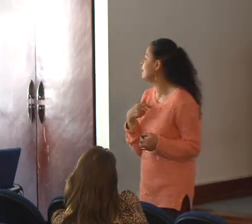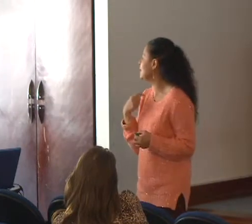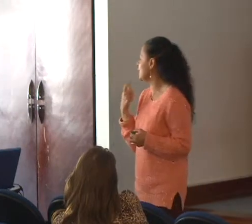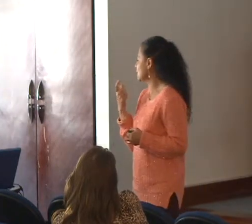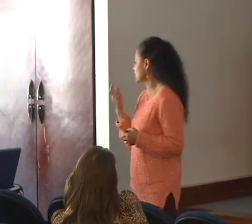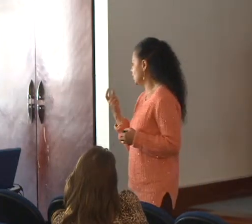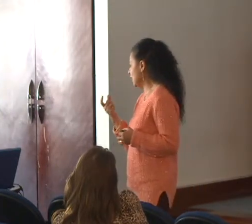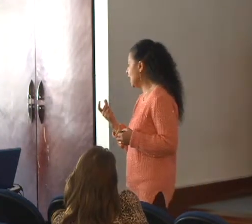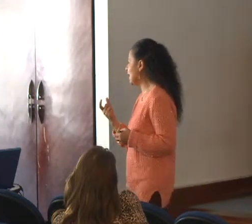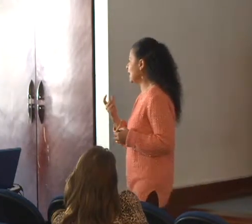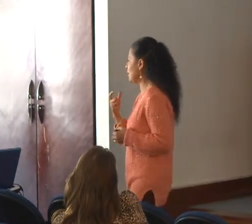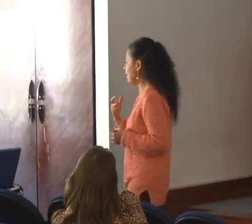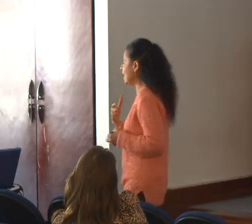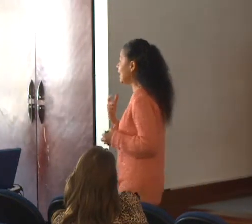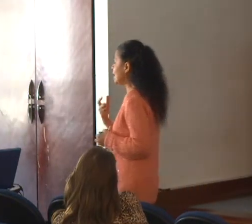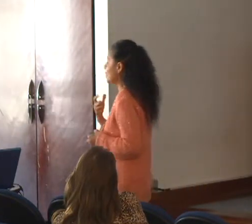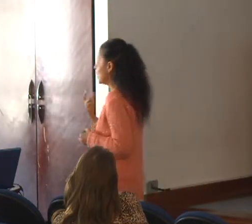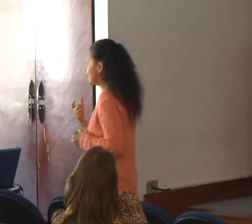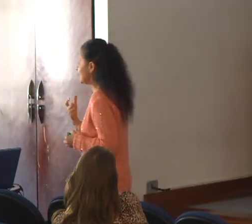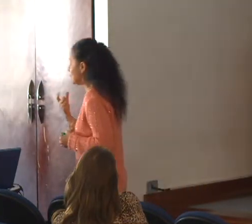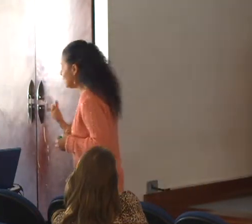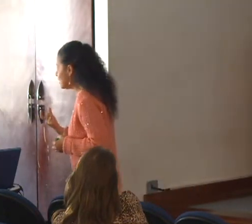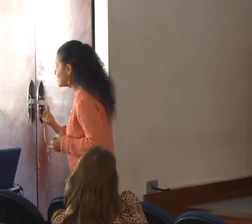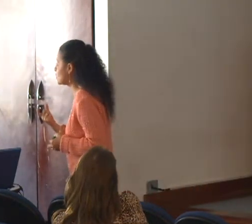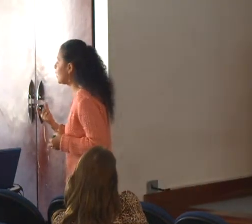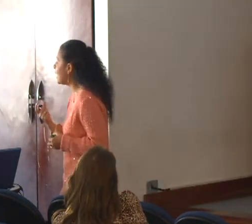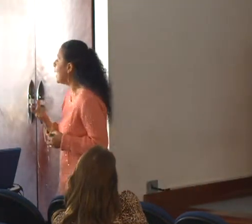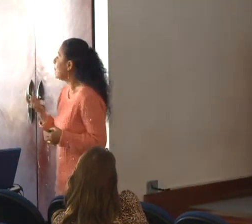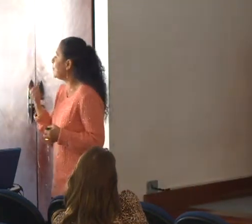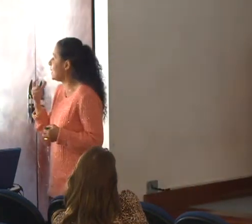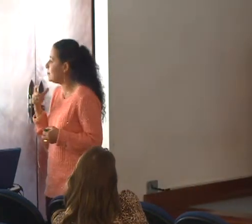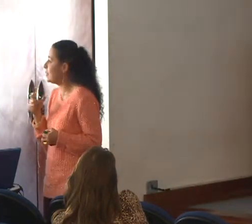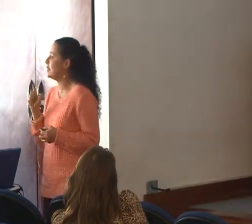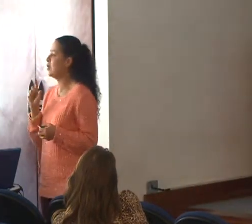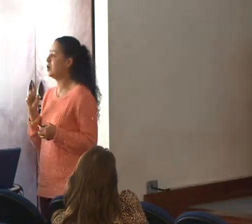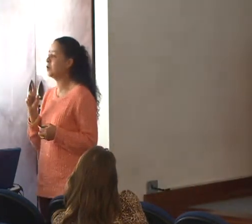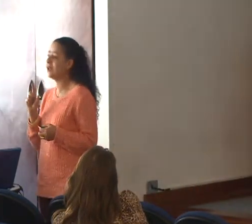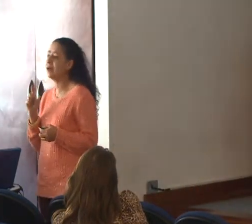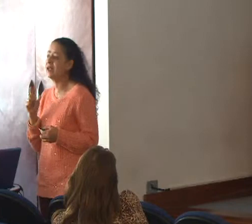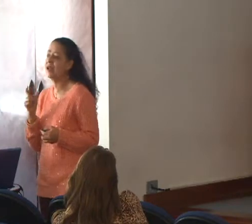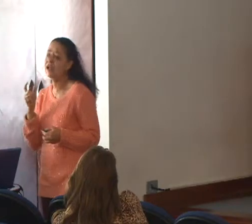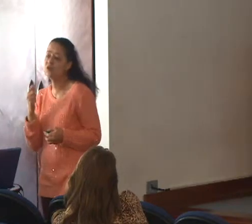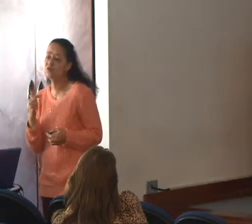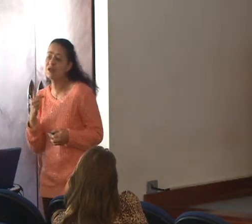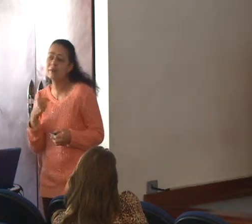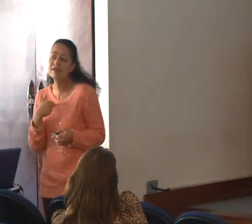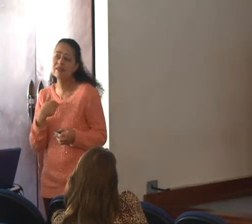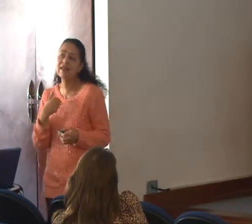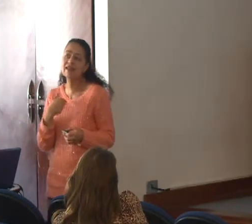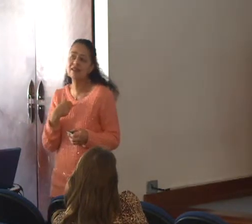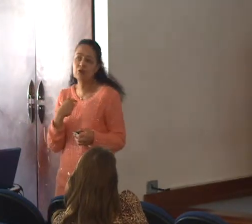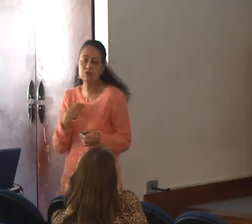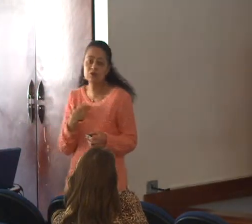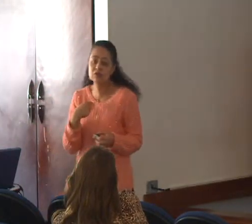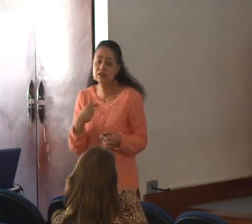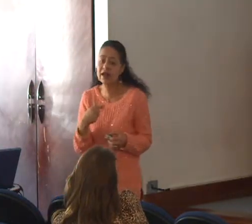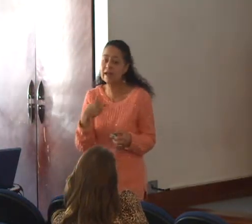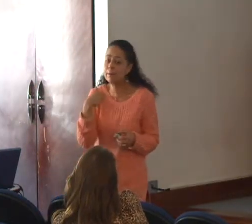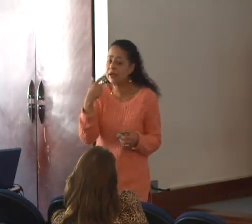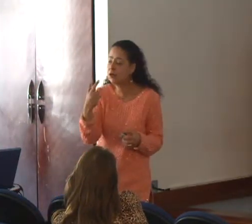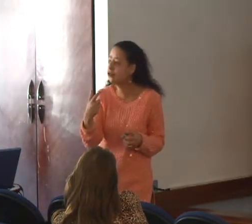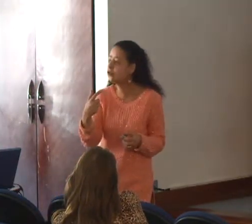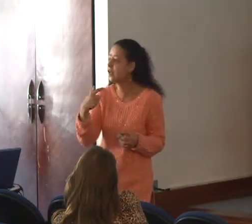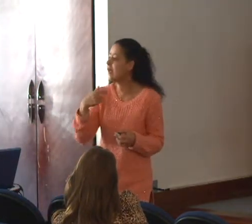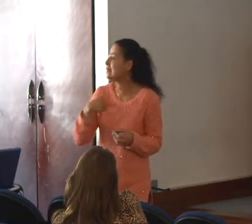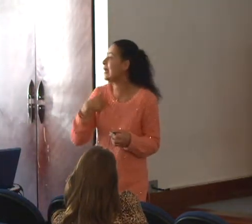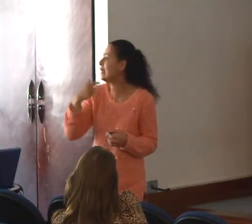carácter definitivamente bidireccional, y en la medida en la que tiene un carácter bidireccional, permite de una u otra manera que no solamente el